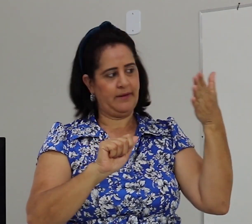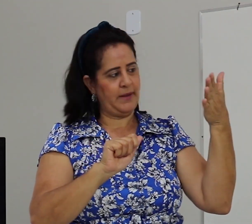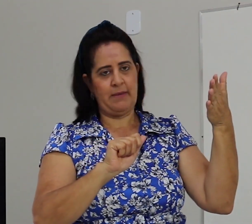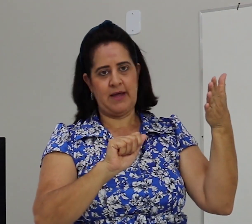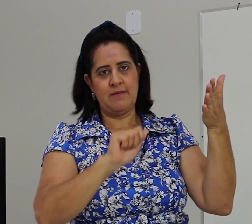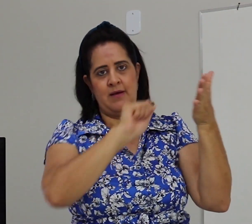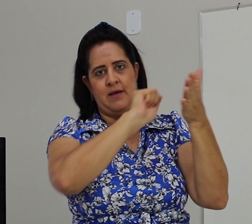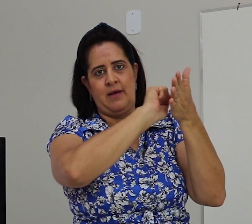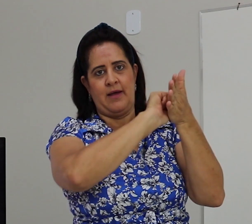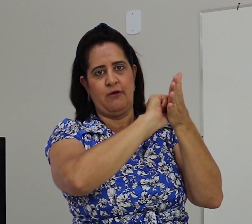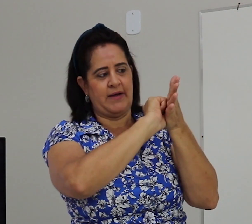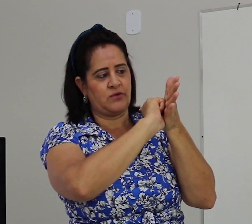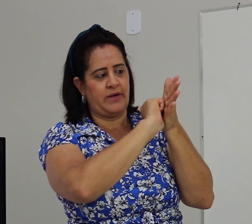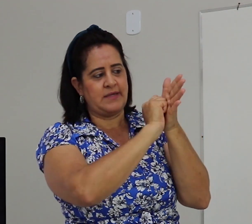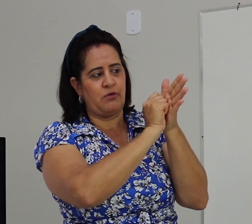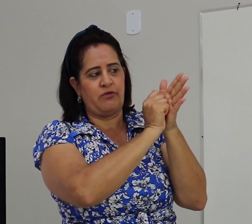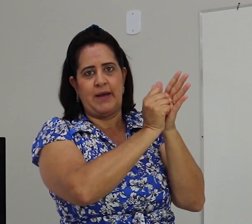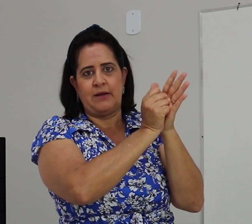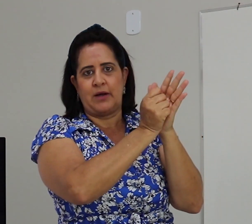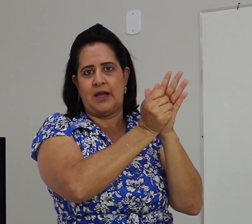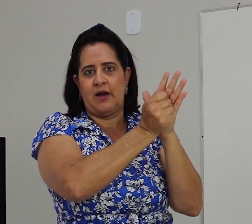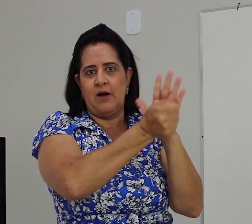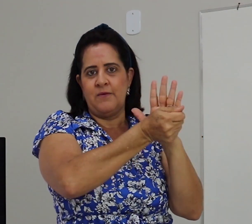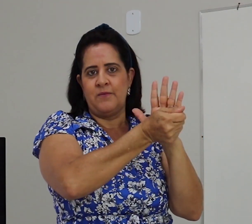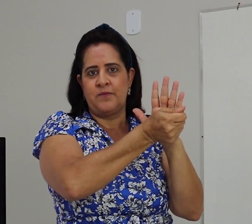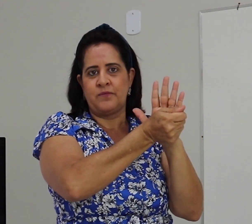para mim, eu faço esse movimento aqui, ó,